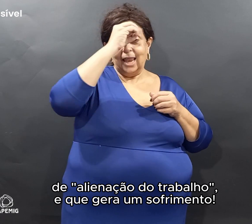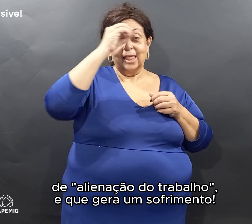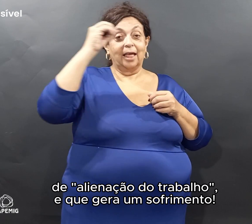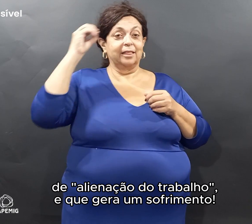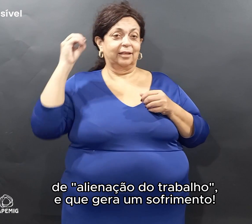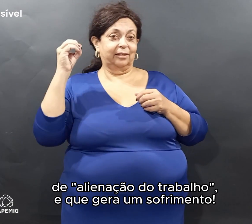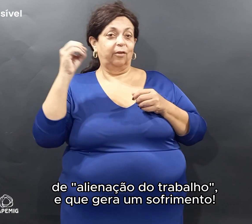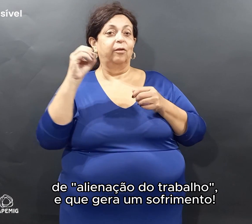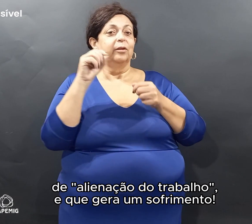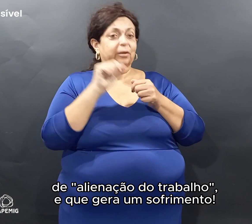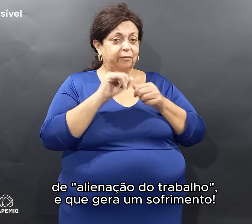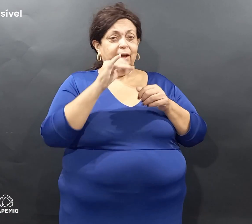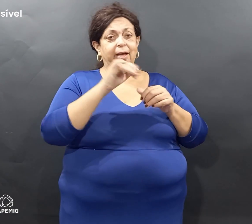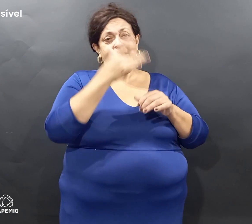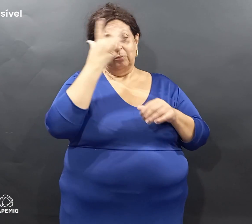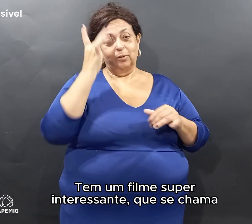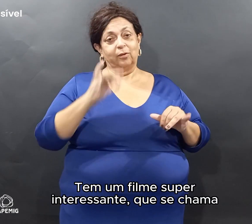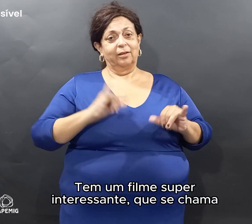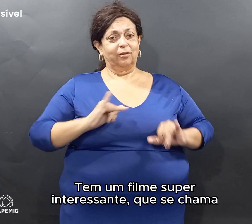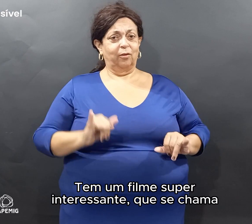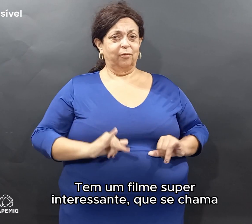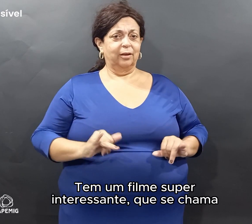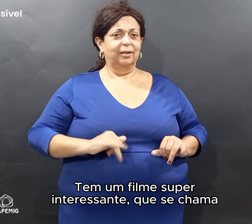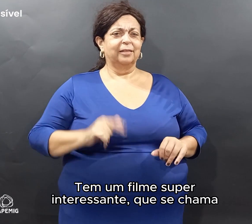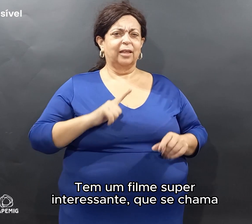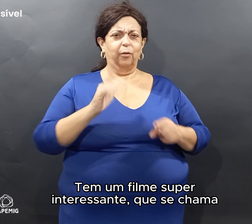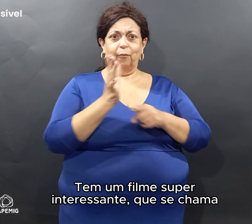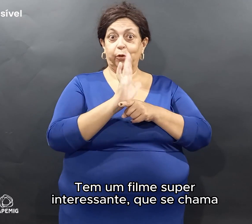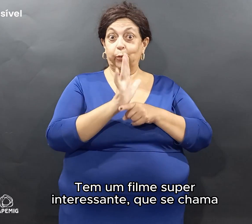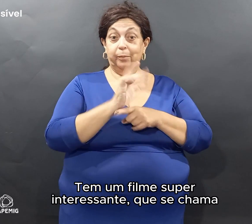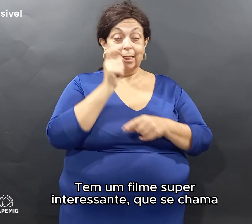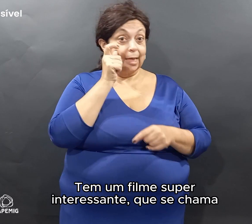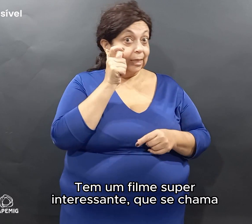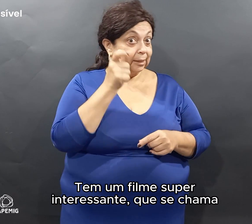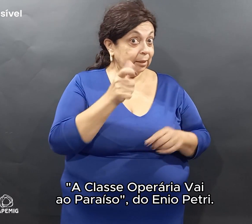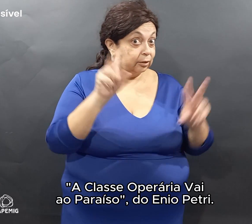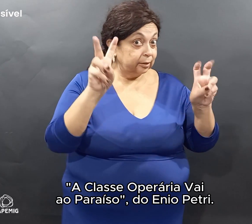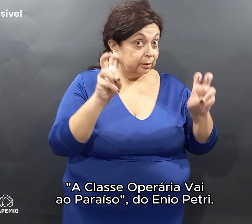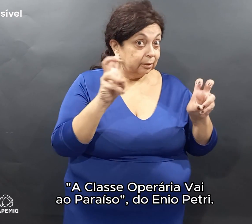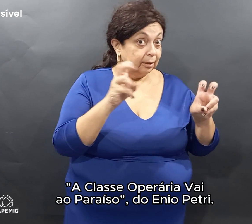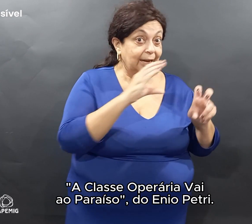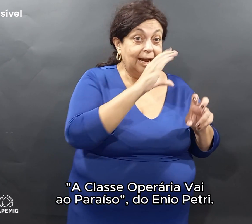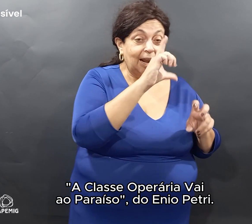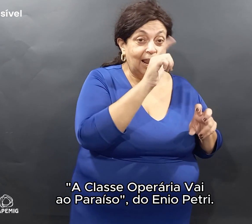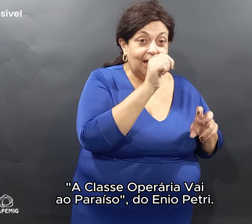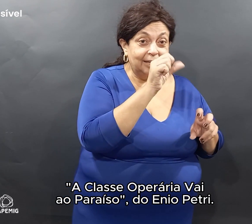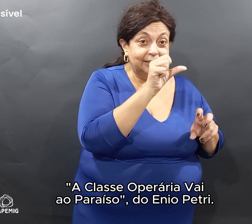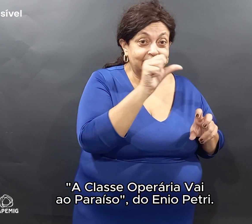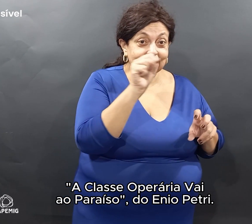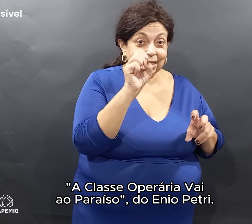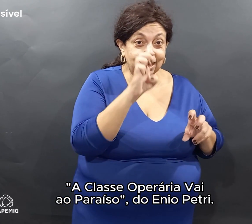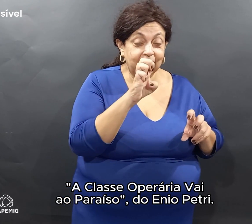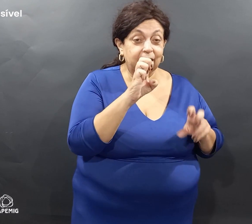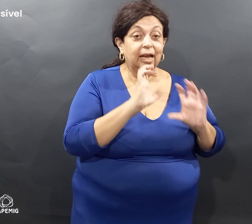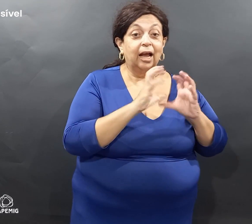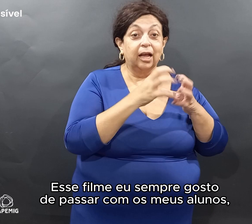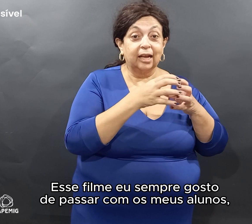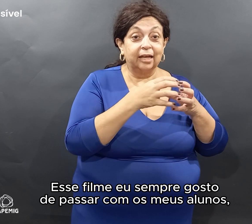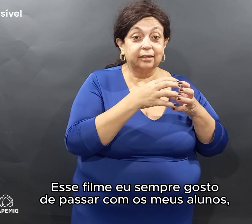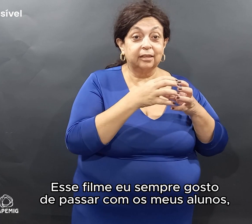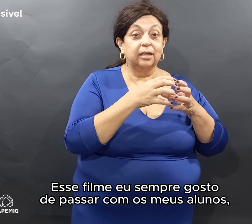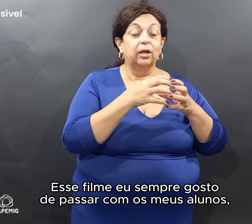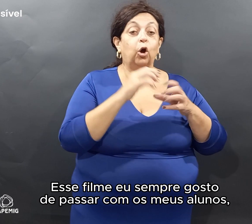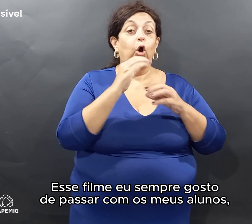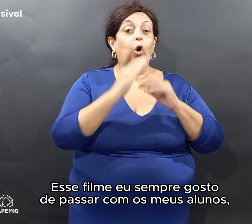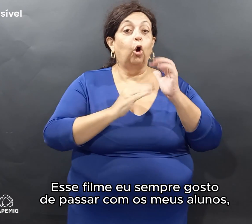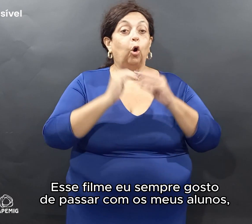que gera um sofrimento. Tem um filme super interessante que se chama Classe Operária Vai ao Paraíso, do Enio Petri. Esse